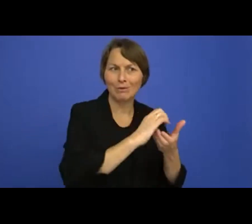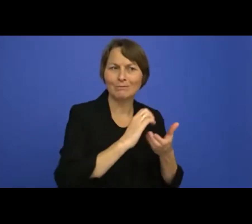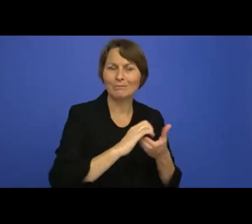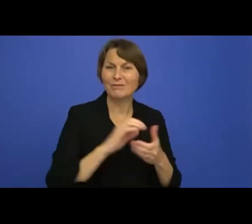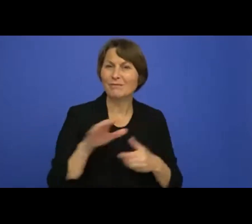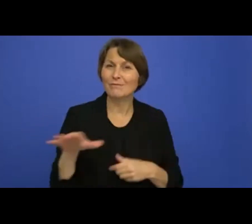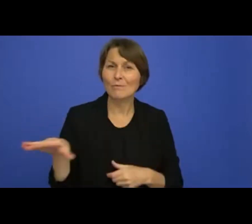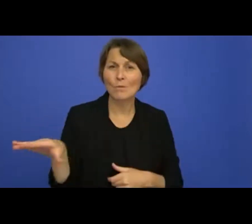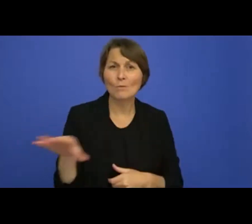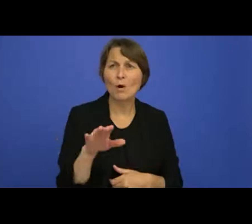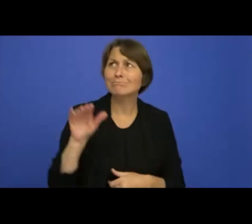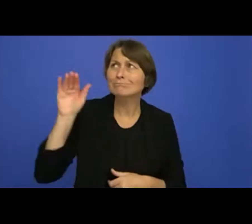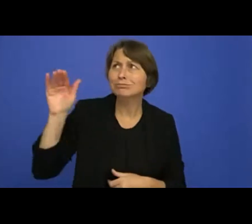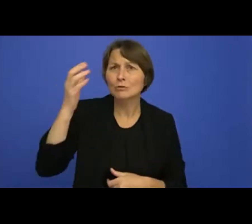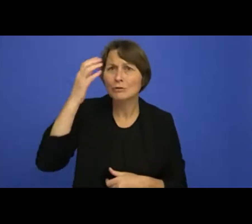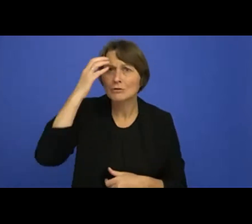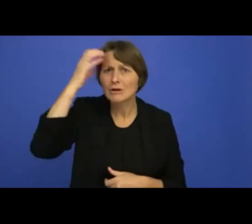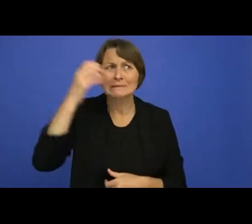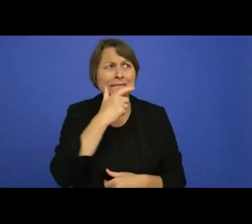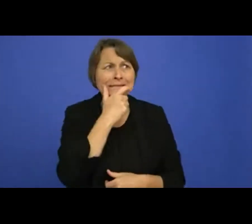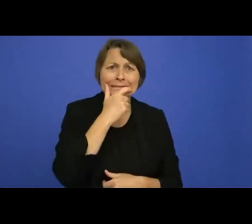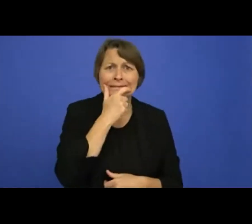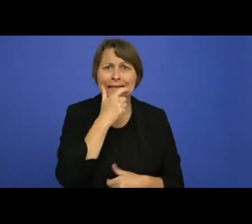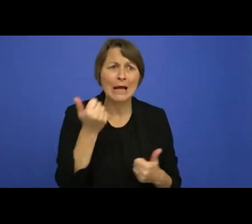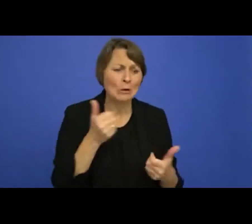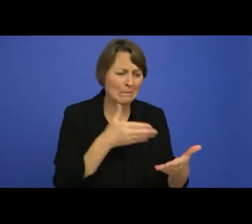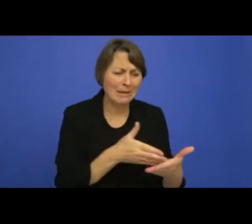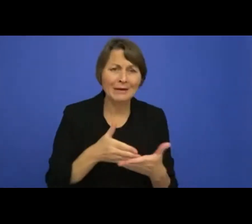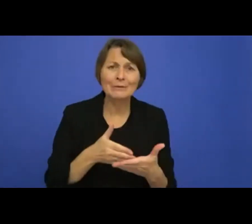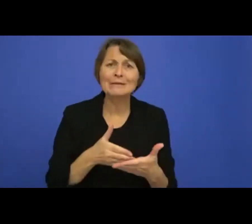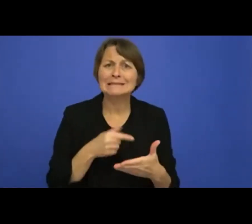de développement, surmonter les obstacles pour